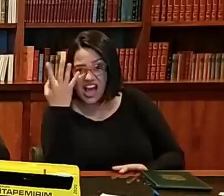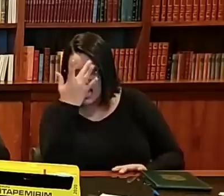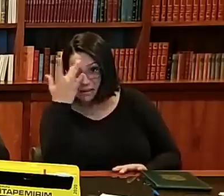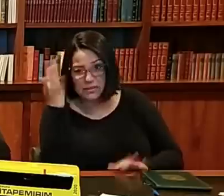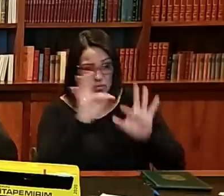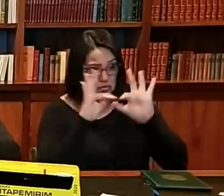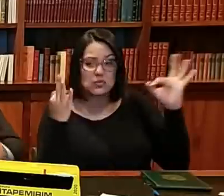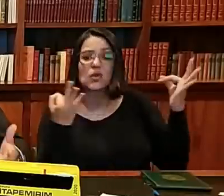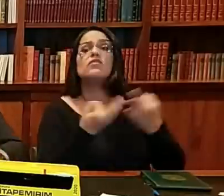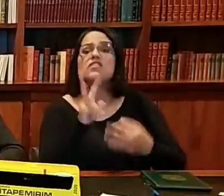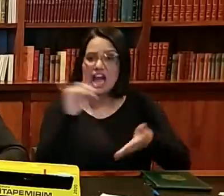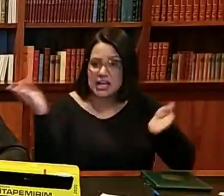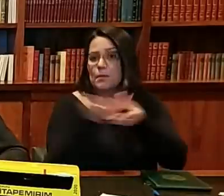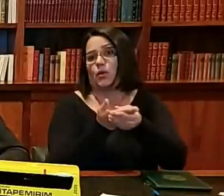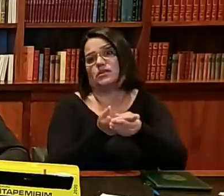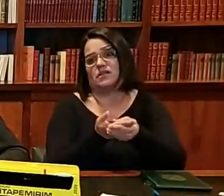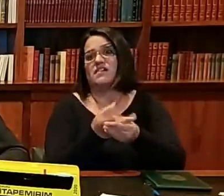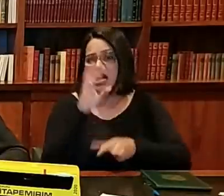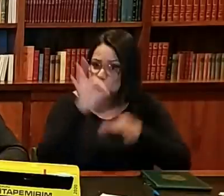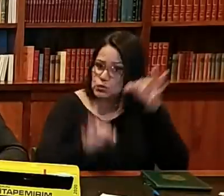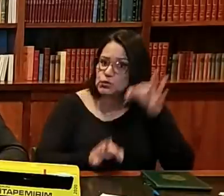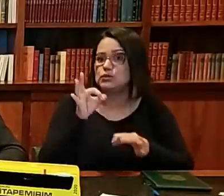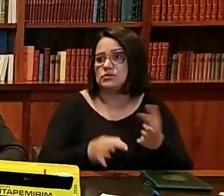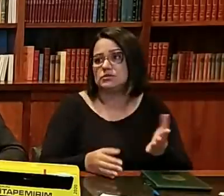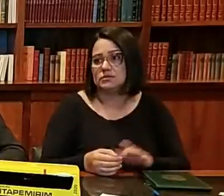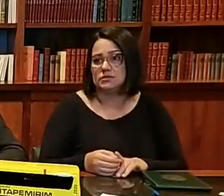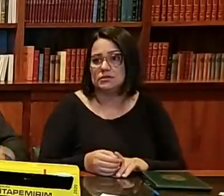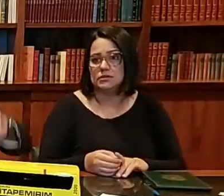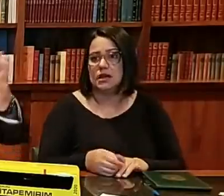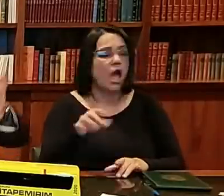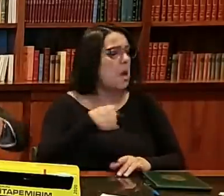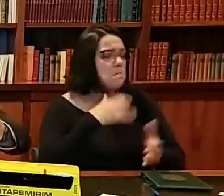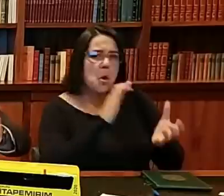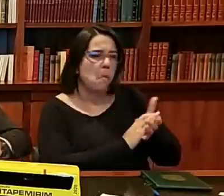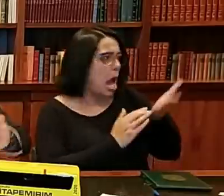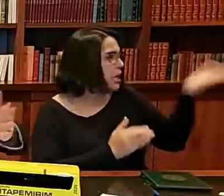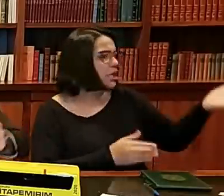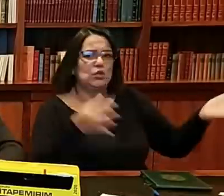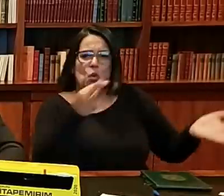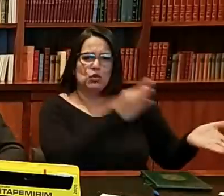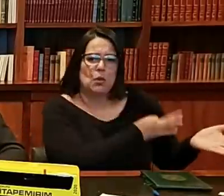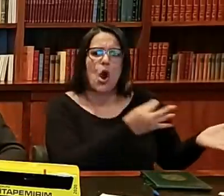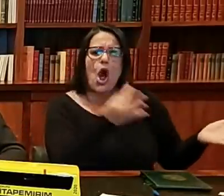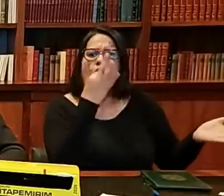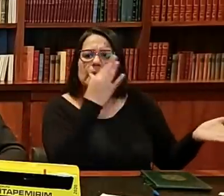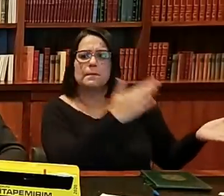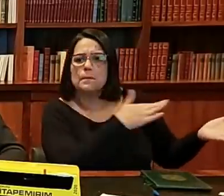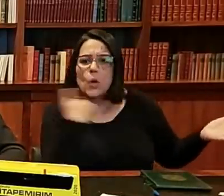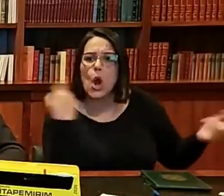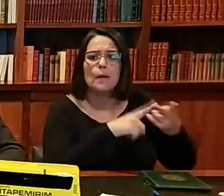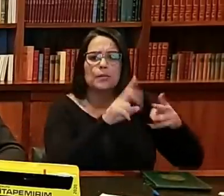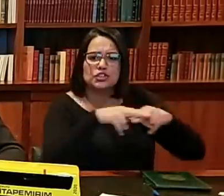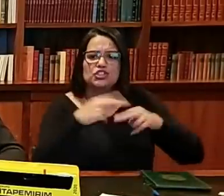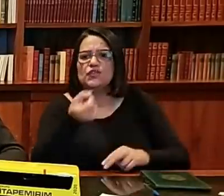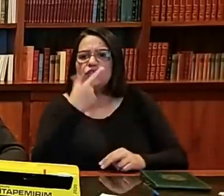de familiares, vão entrar na justiça. Olha aqui, ó, meu marido, meu avô, meu tio, meu tataravô morreu fruto da